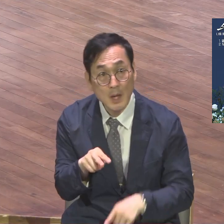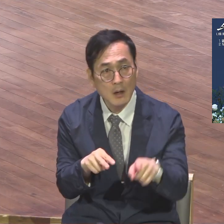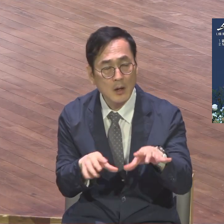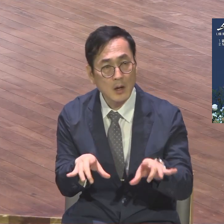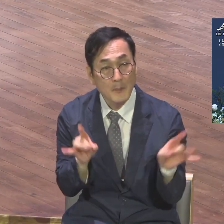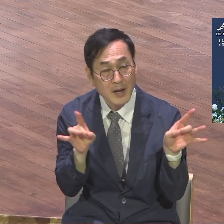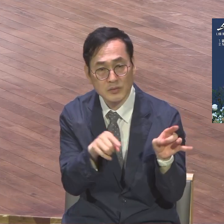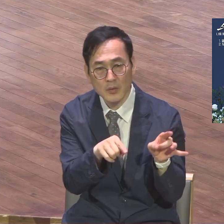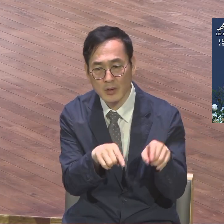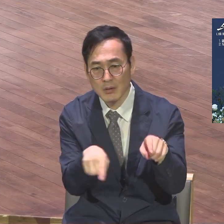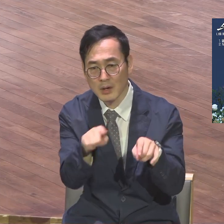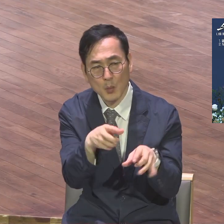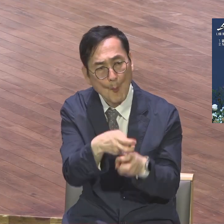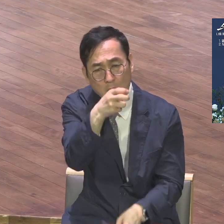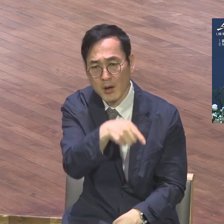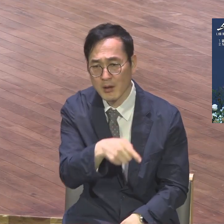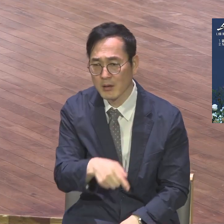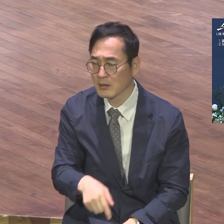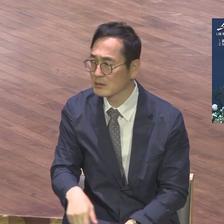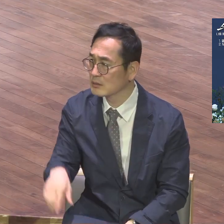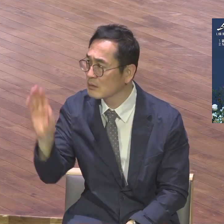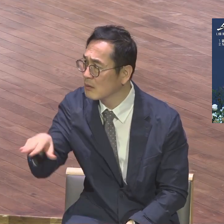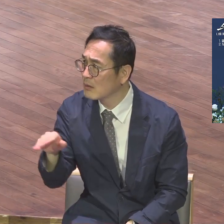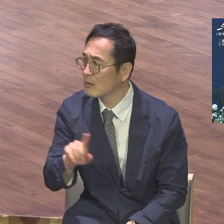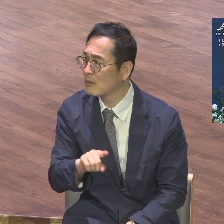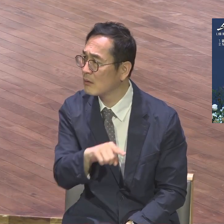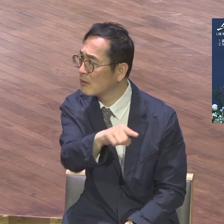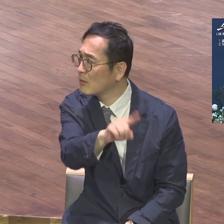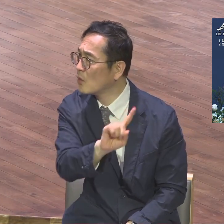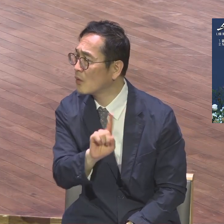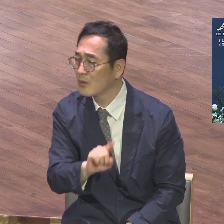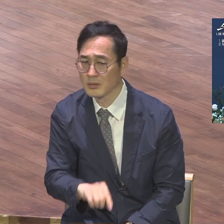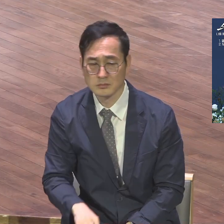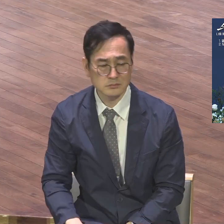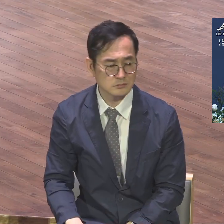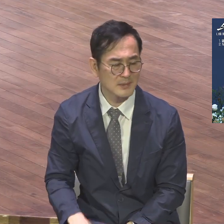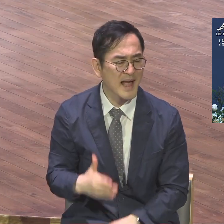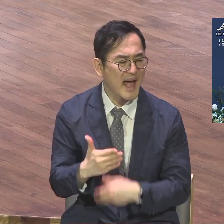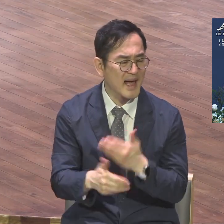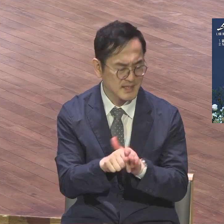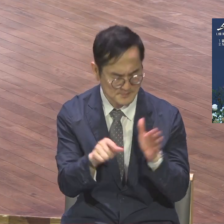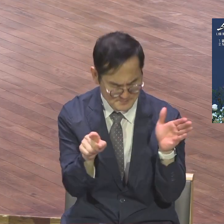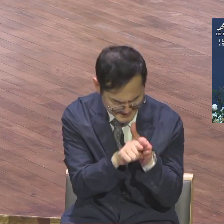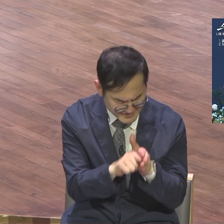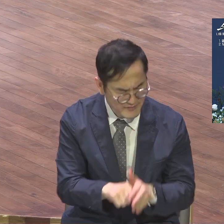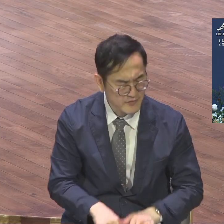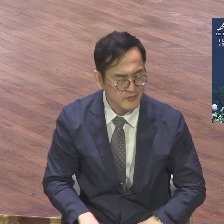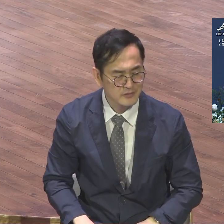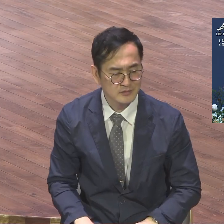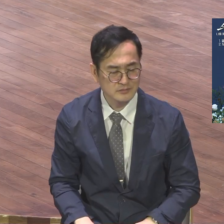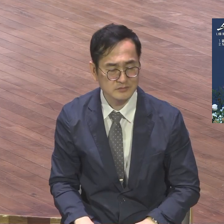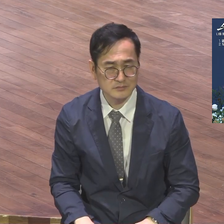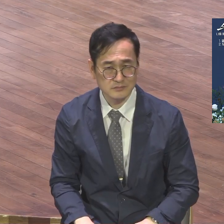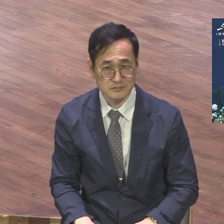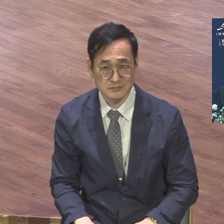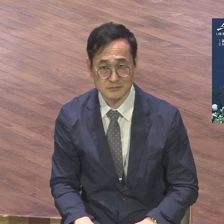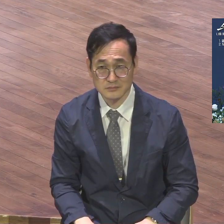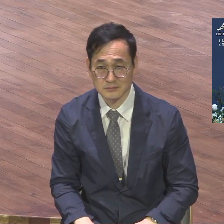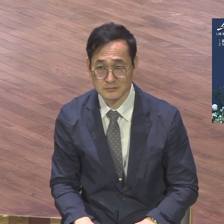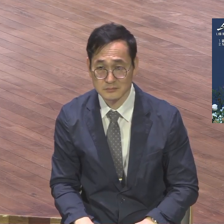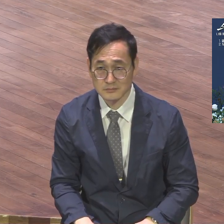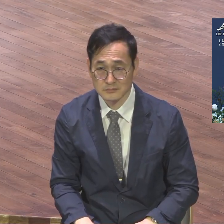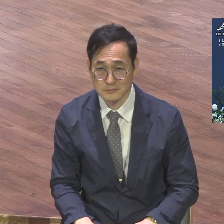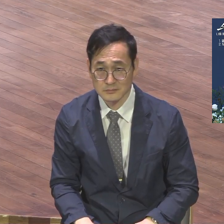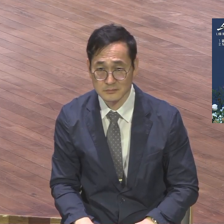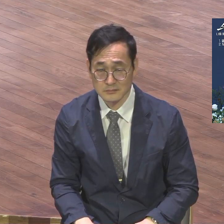제자들에게 영적인 메시지를 전달한 것이 뭐냐? 하나님을 너 정말